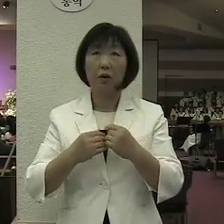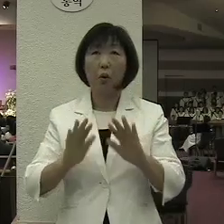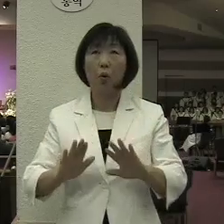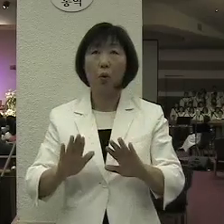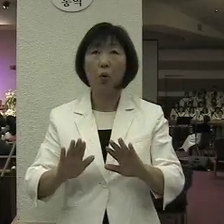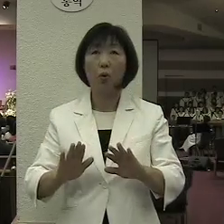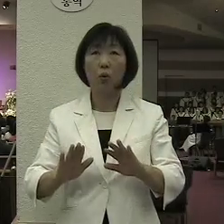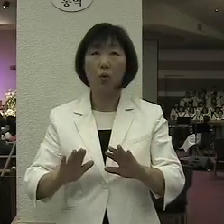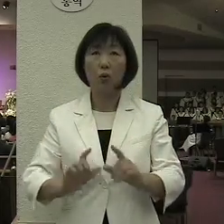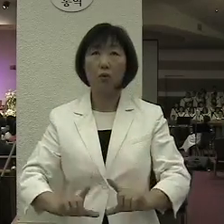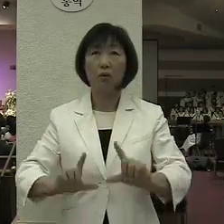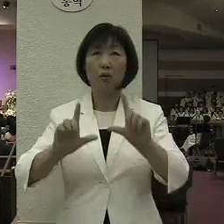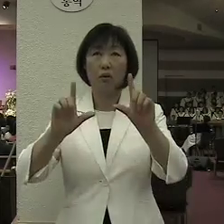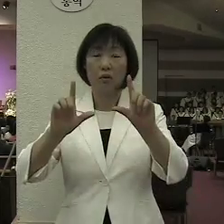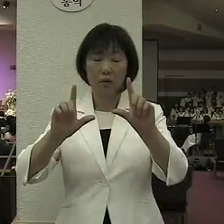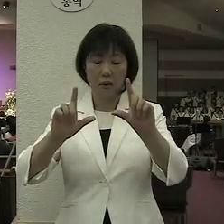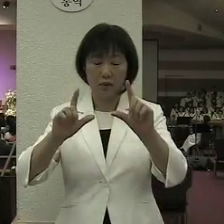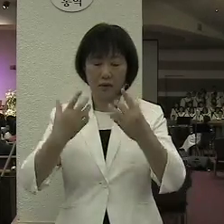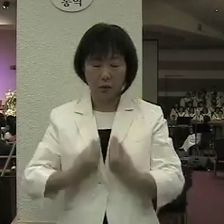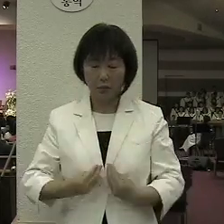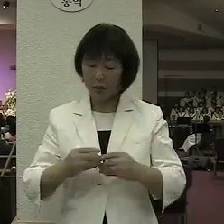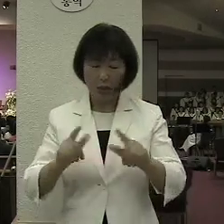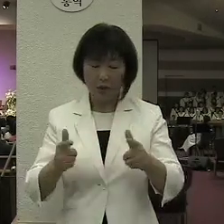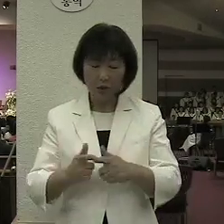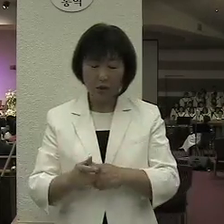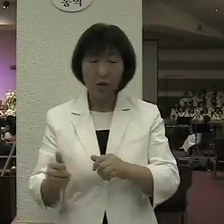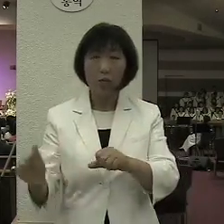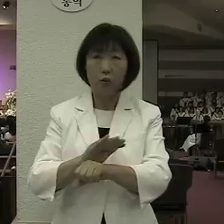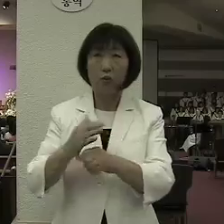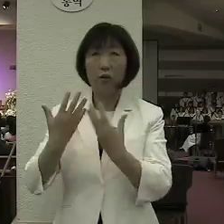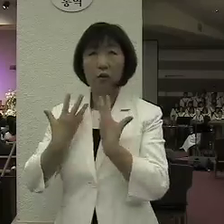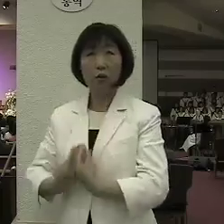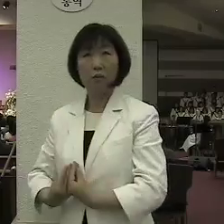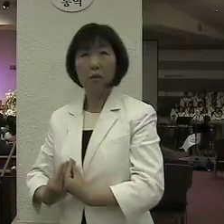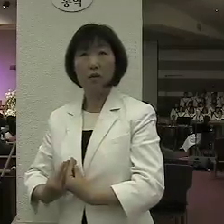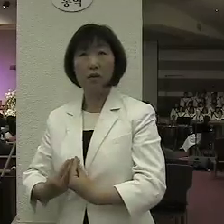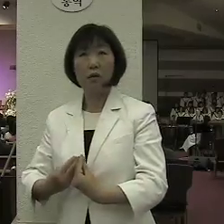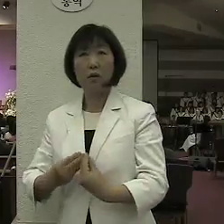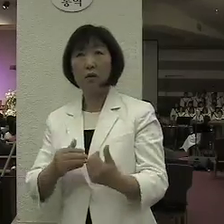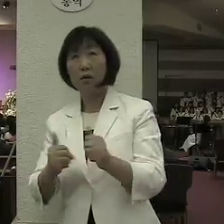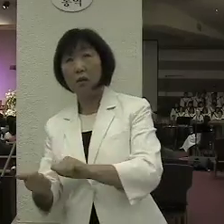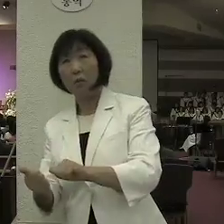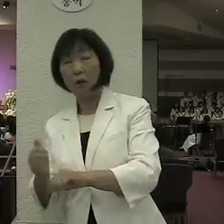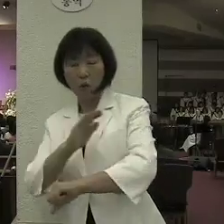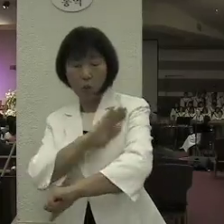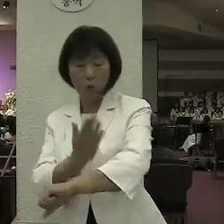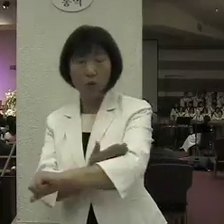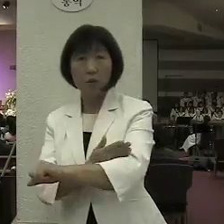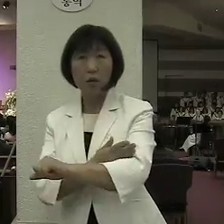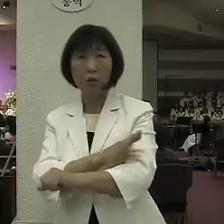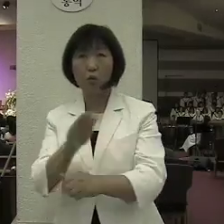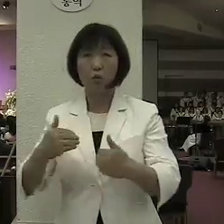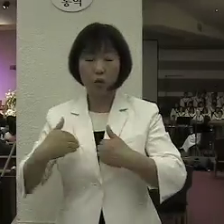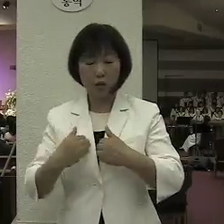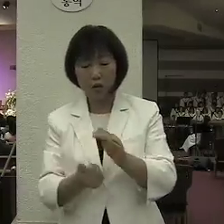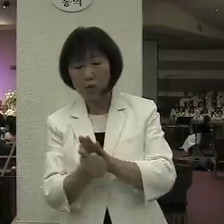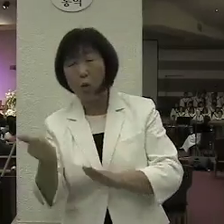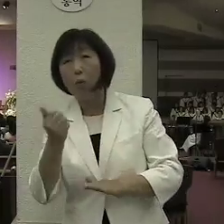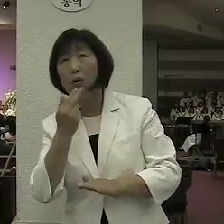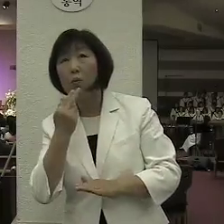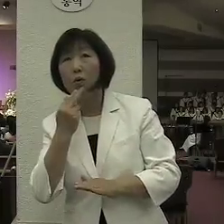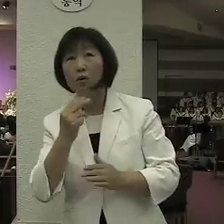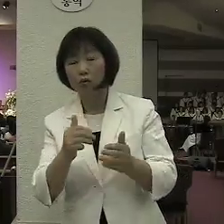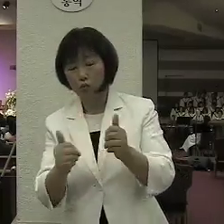때가 아니라고 하십니다. 여인들이 주님의 무덤 곁에서 주님의 시신을 찾을 수가 없어서 울고 있었을